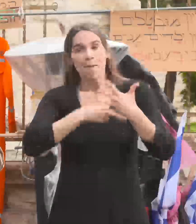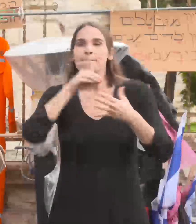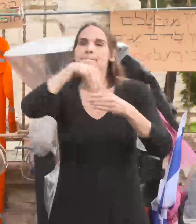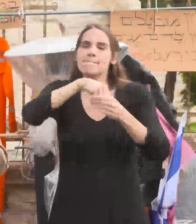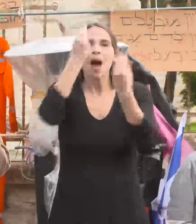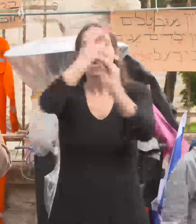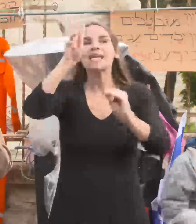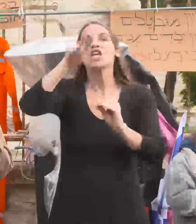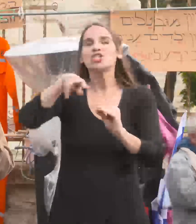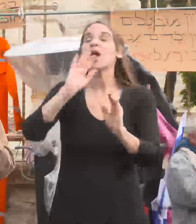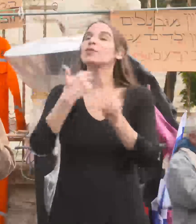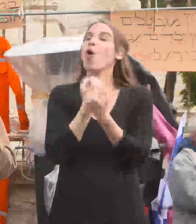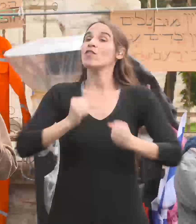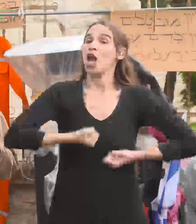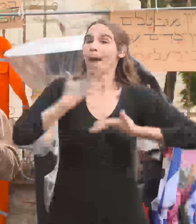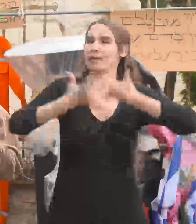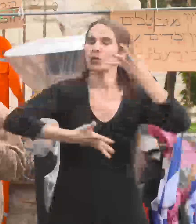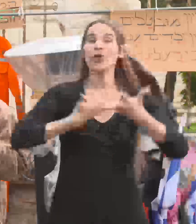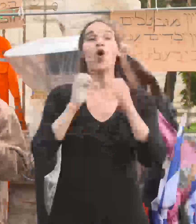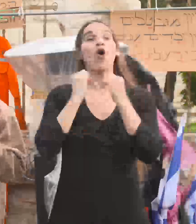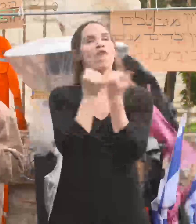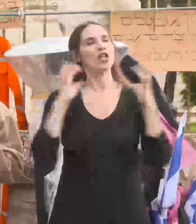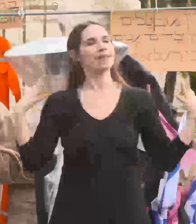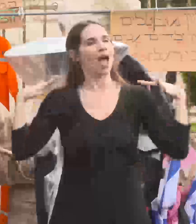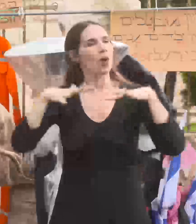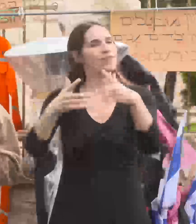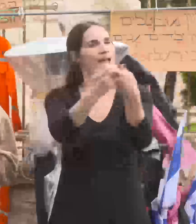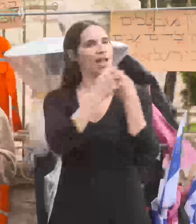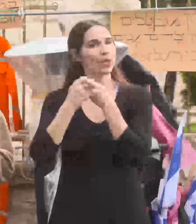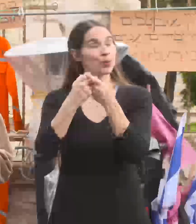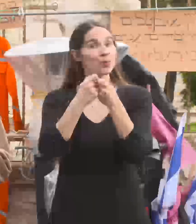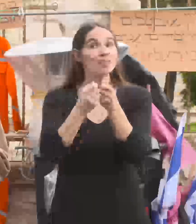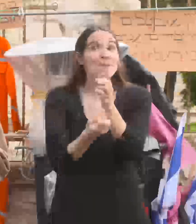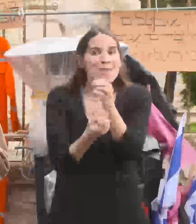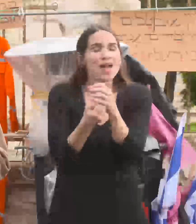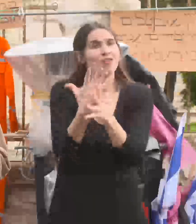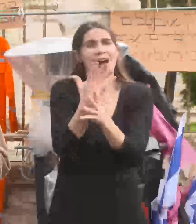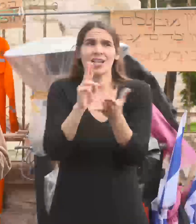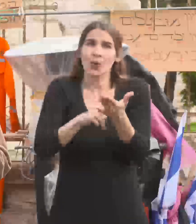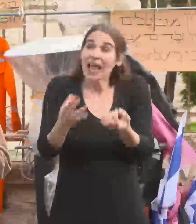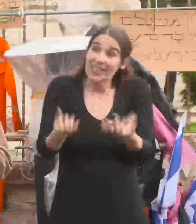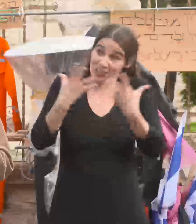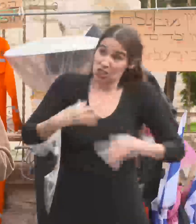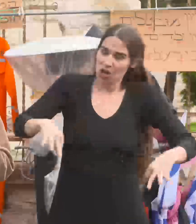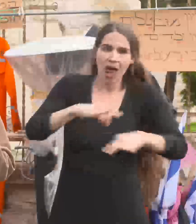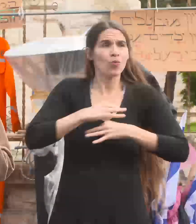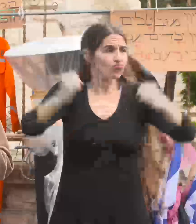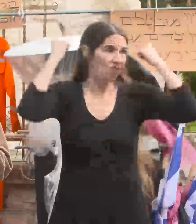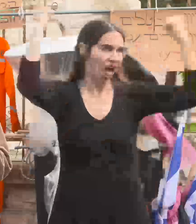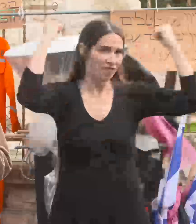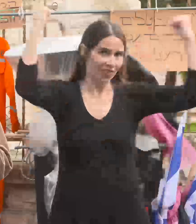לעומק גם בחופש הביטוי וחופש ההתקהלות וההתאגדות. מהן נובעת הזכות הטבעית שלנו